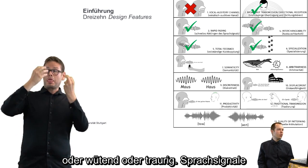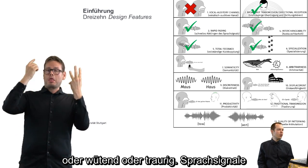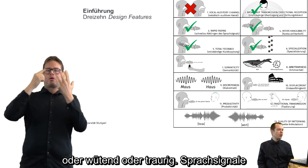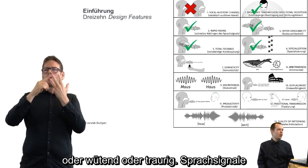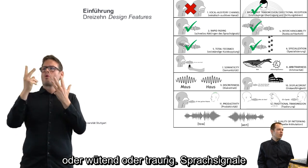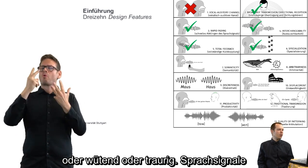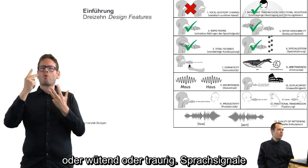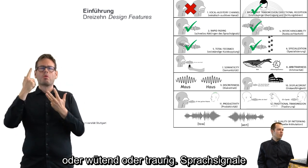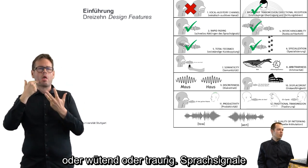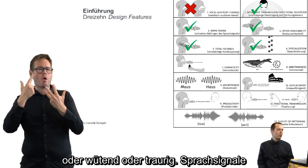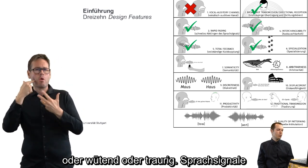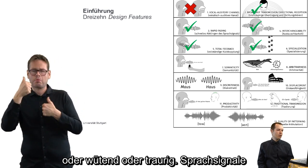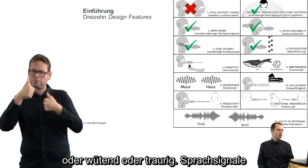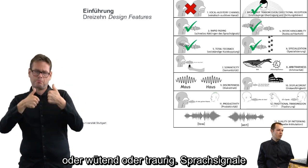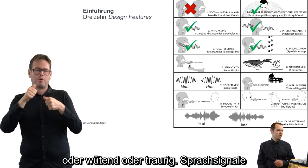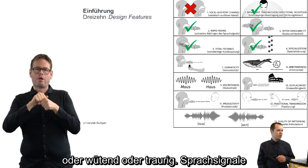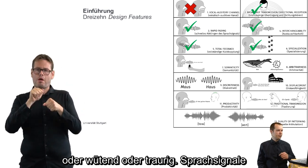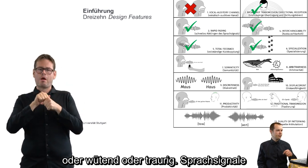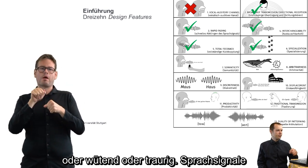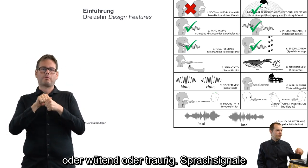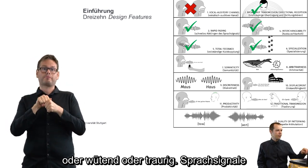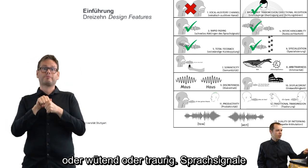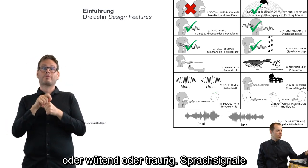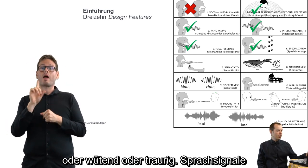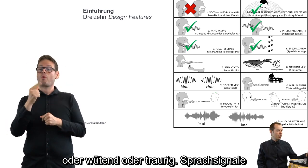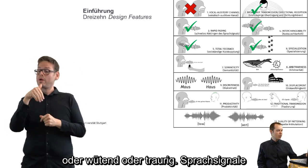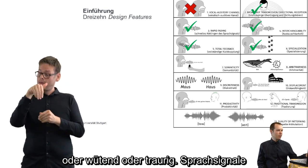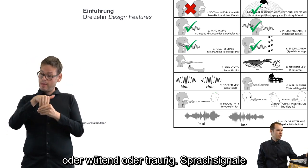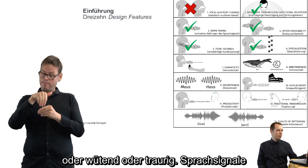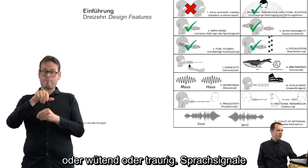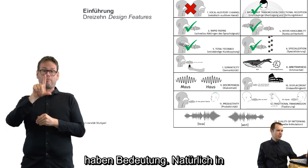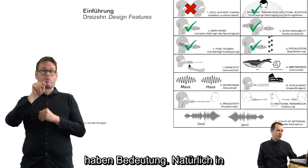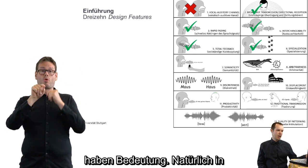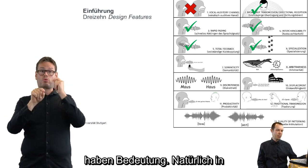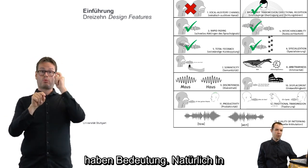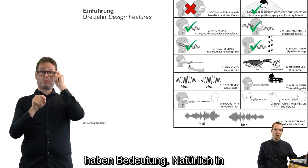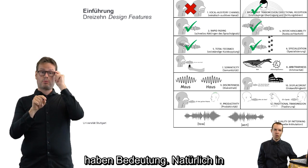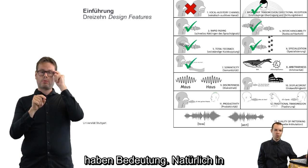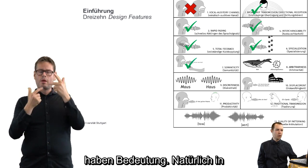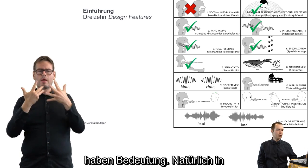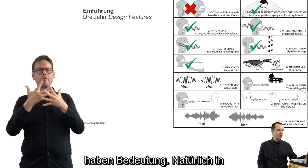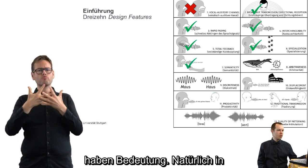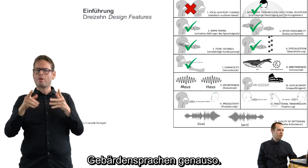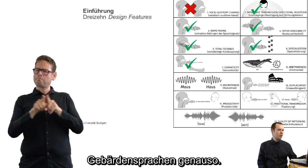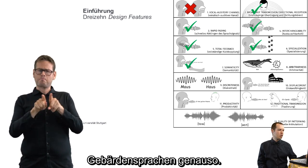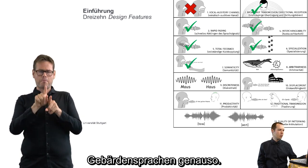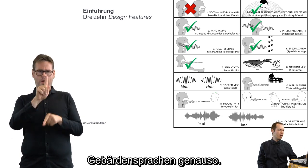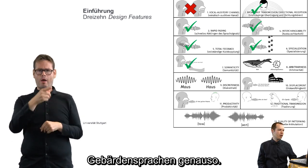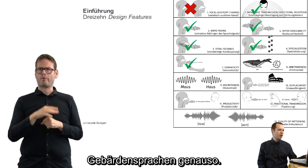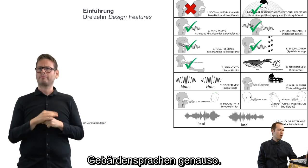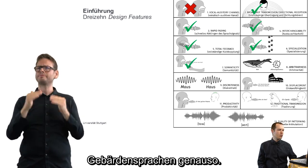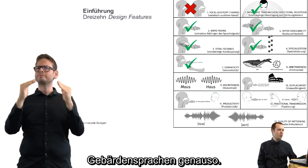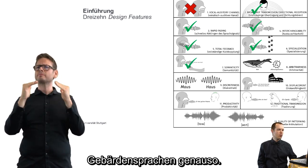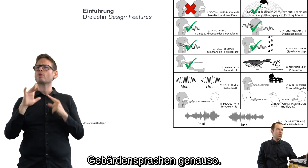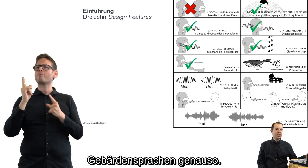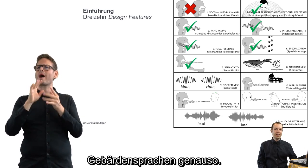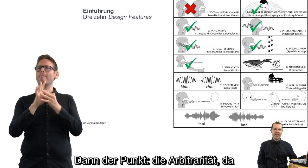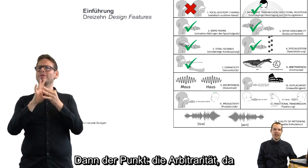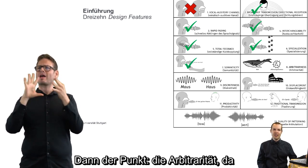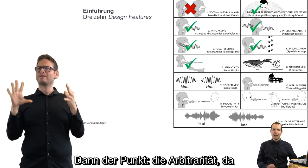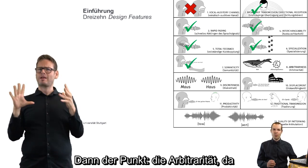oder müdend oder traurig. Die Sprachsignale haben Bedeutung, natürlich in Gebärdensprachen genauso.